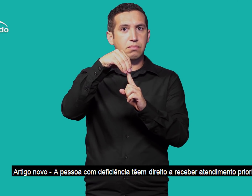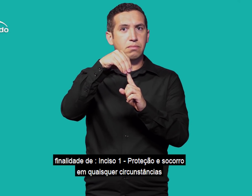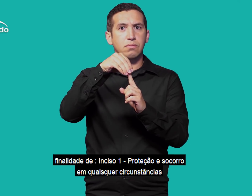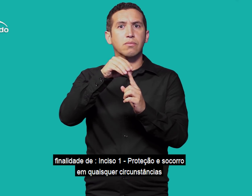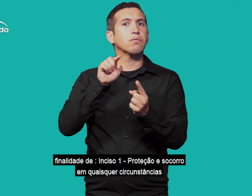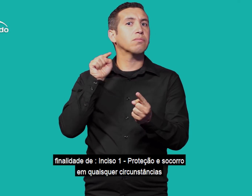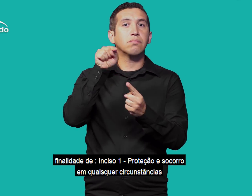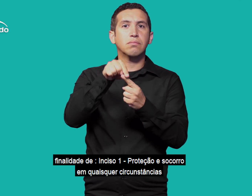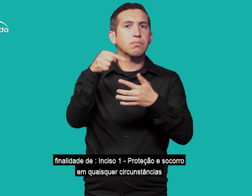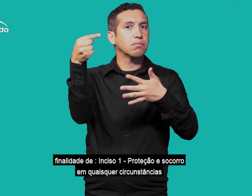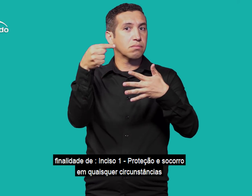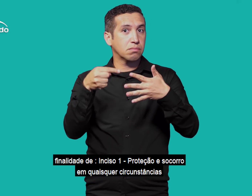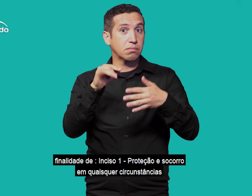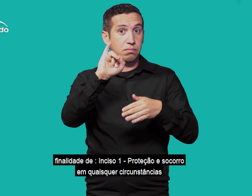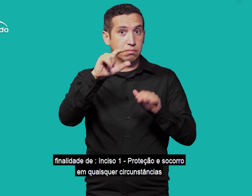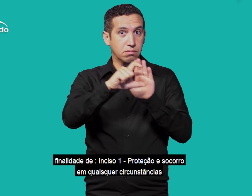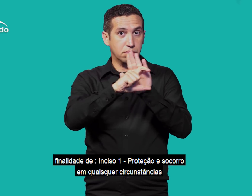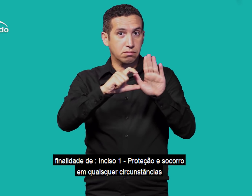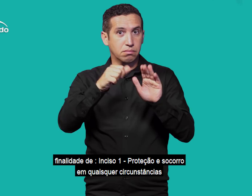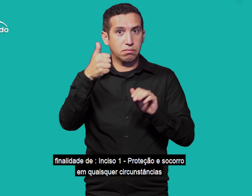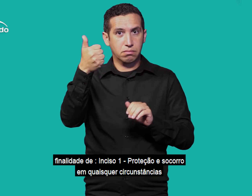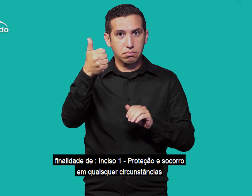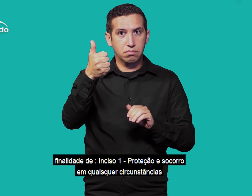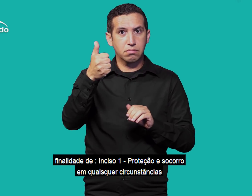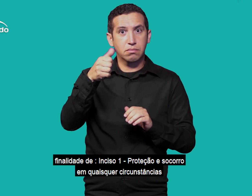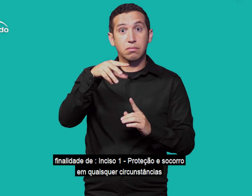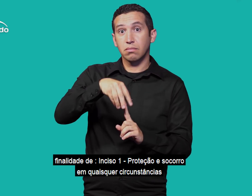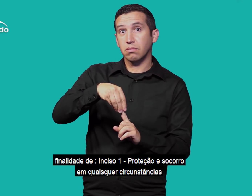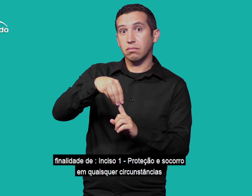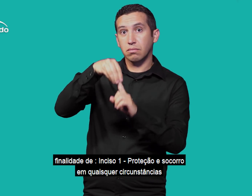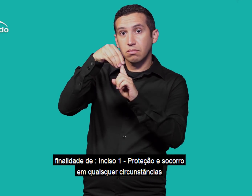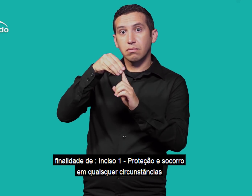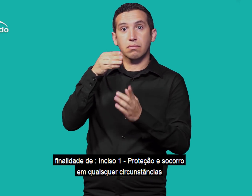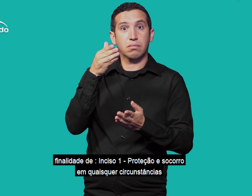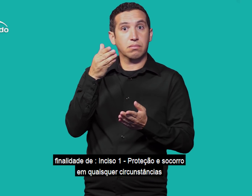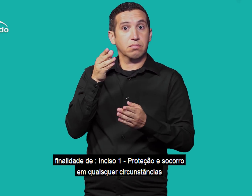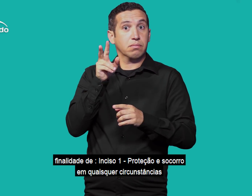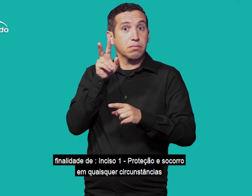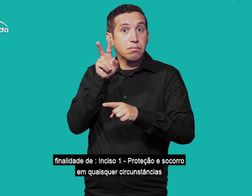finalidade de inciso proteção e socorro em quaisquer circunstâncias